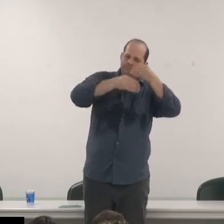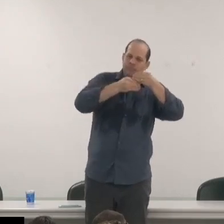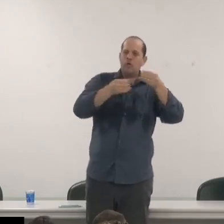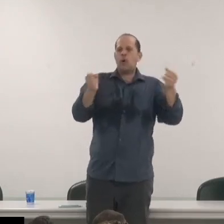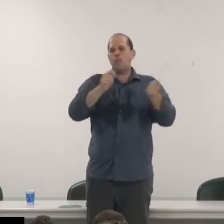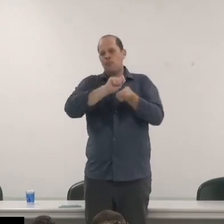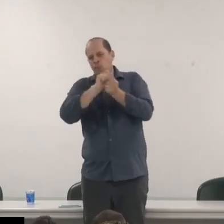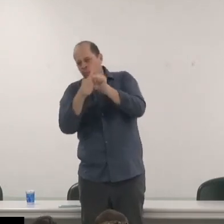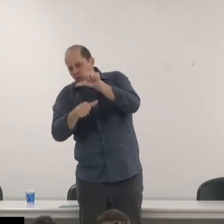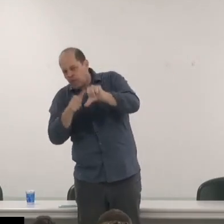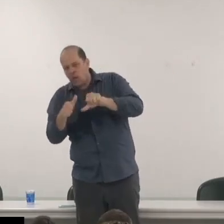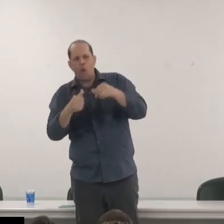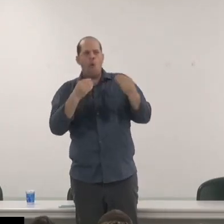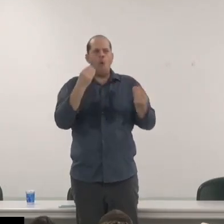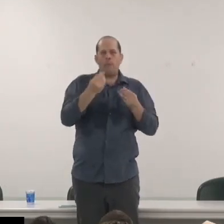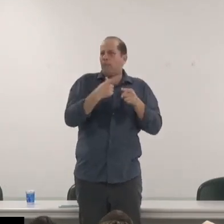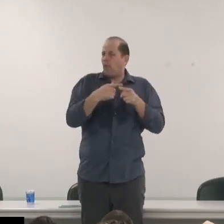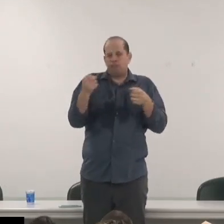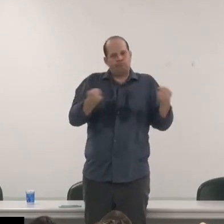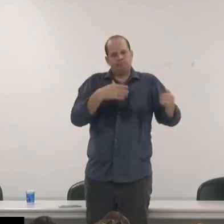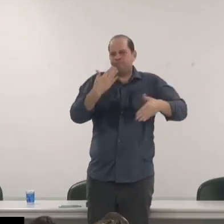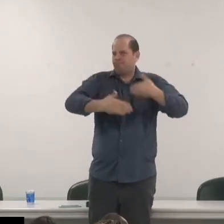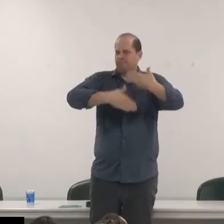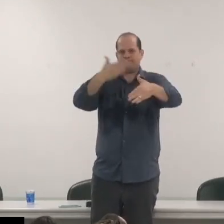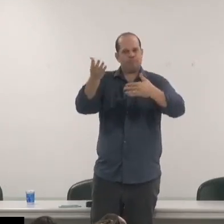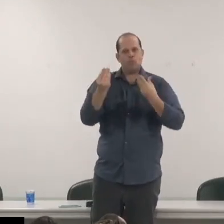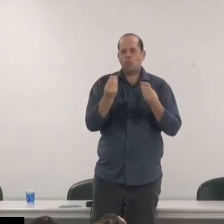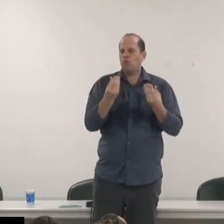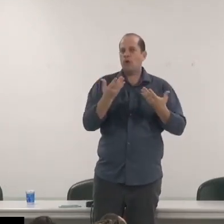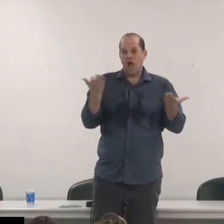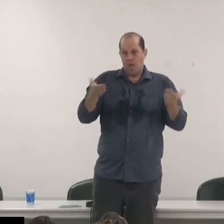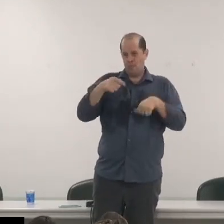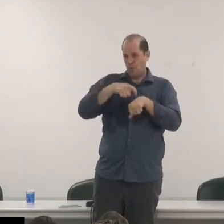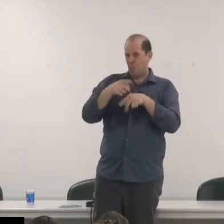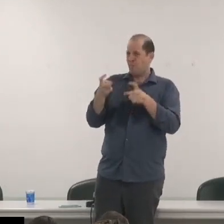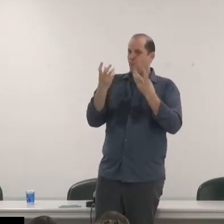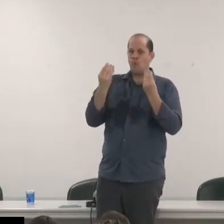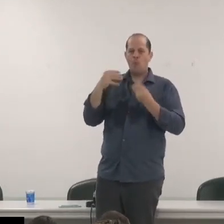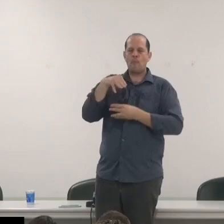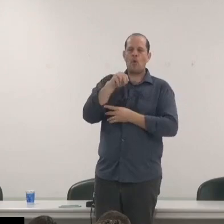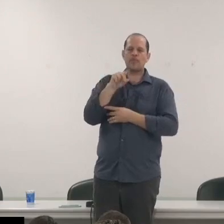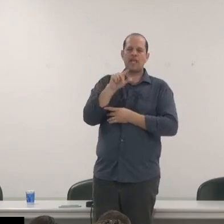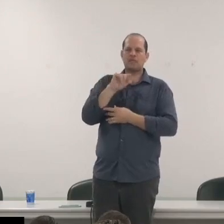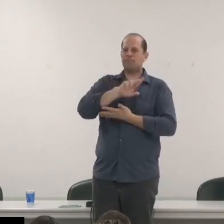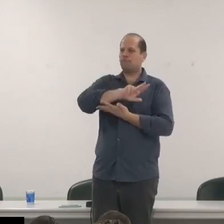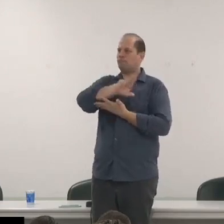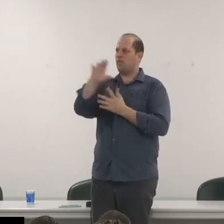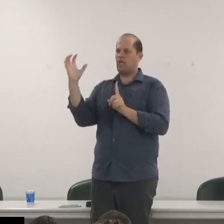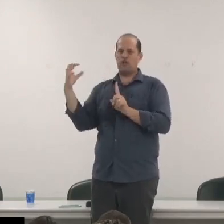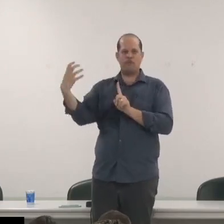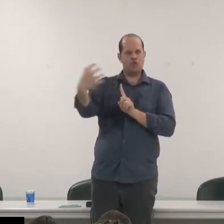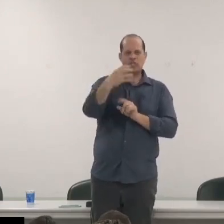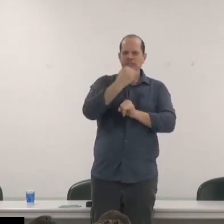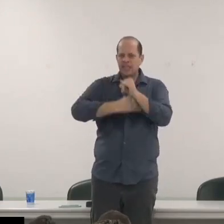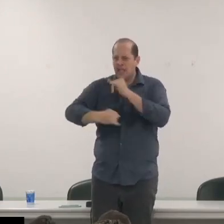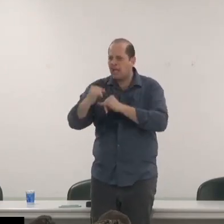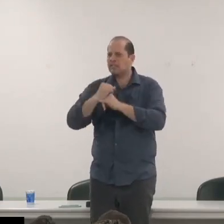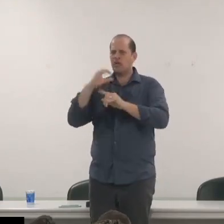absoluta. Como eu disse, é uma pesquisa que tem possíveis desdobramentos importantes. Pesquisas